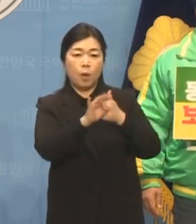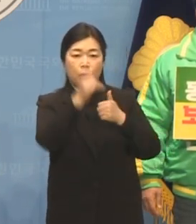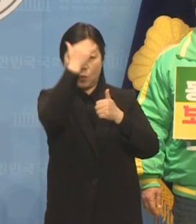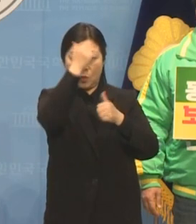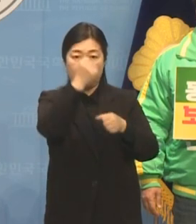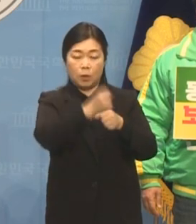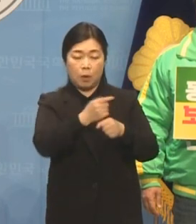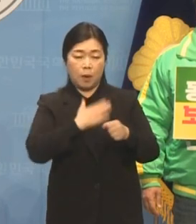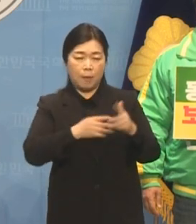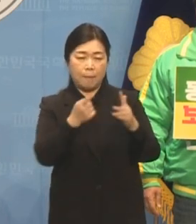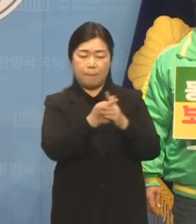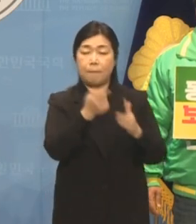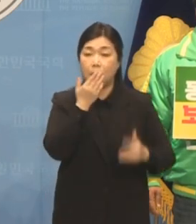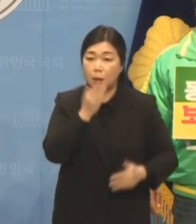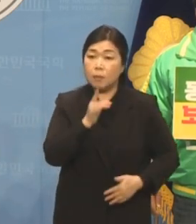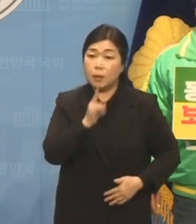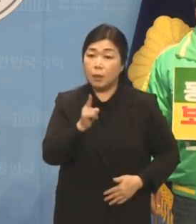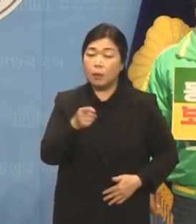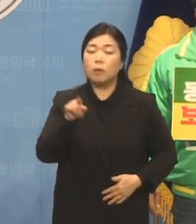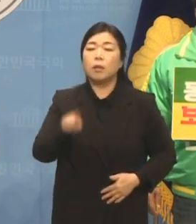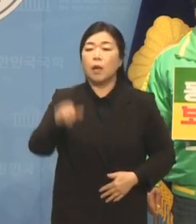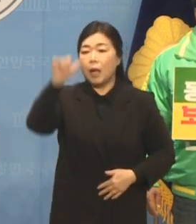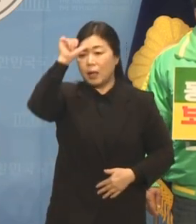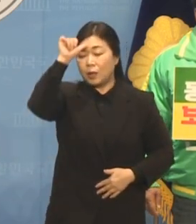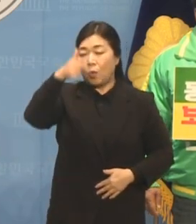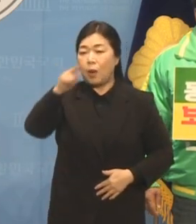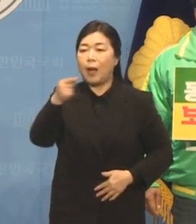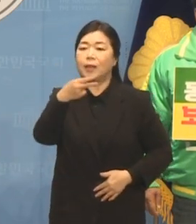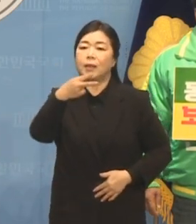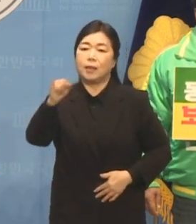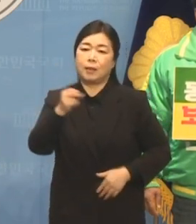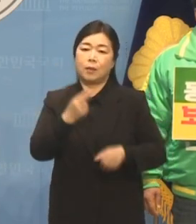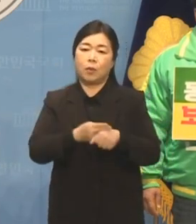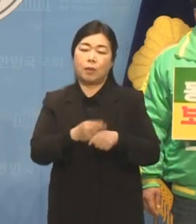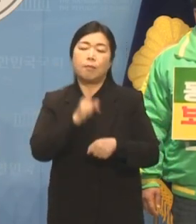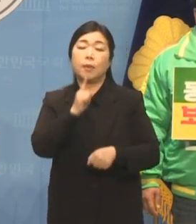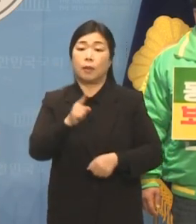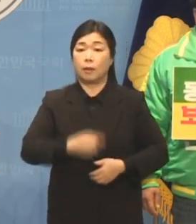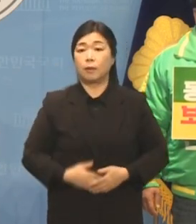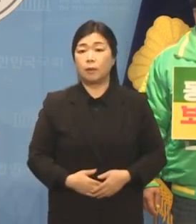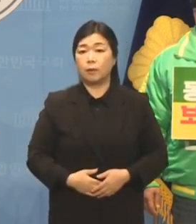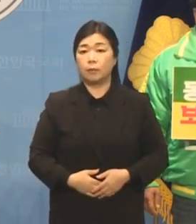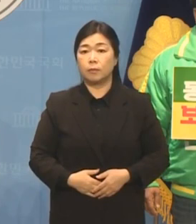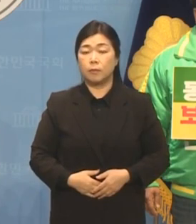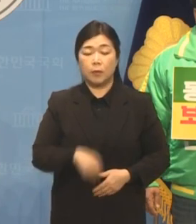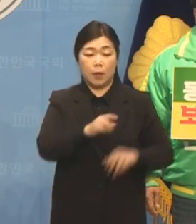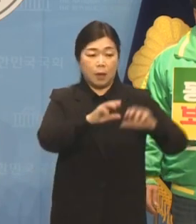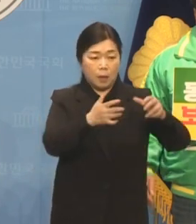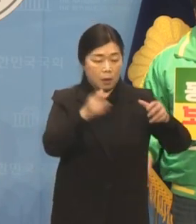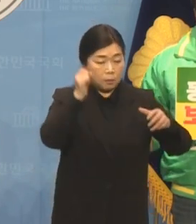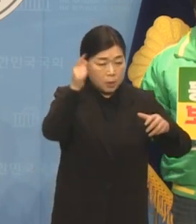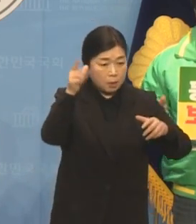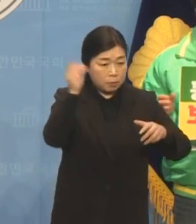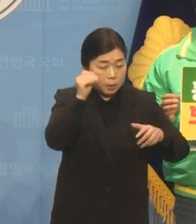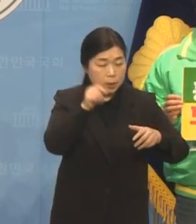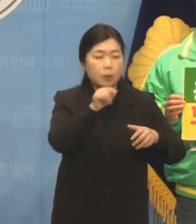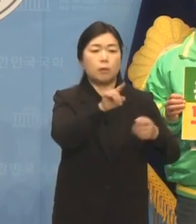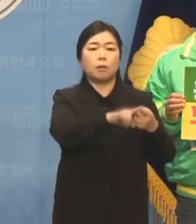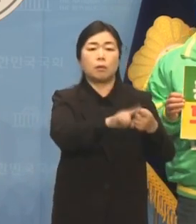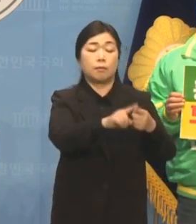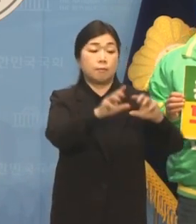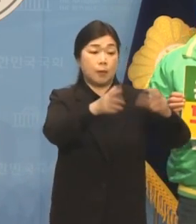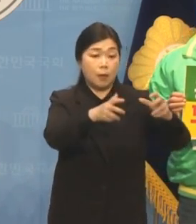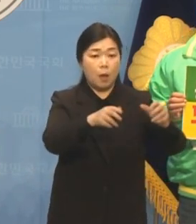시작하고 있는데요. 이게 이제 인도의 간디가 한 말입니다. 그래서 한 나라가 위대한지 위대하지 않은지는 그